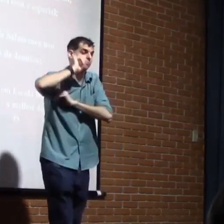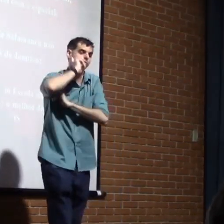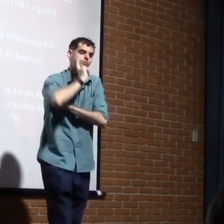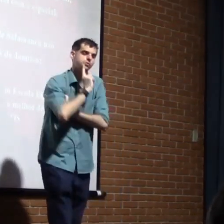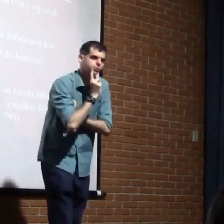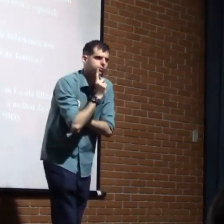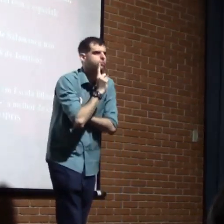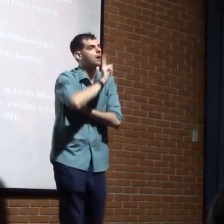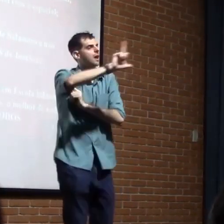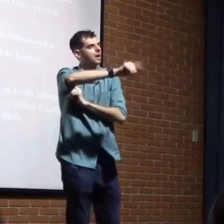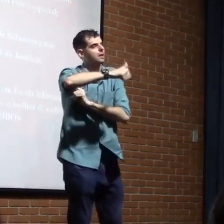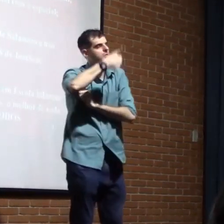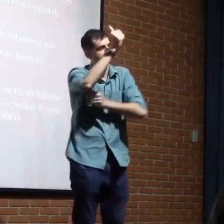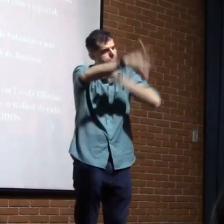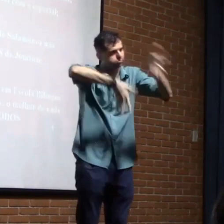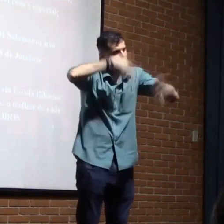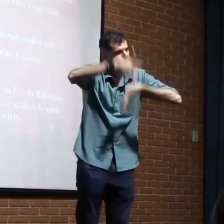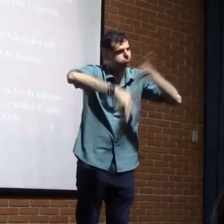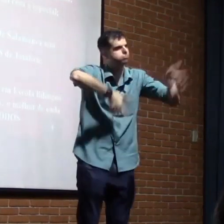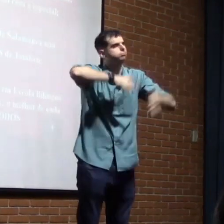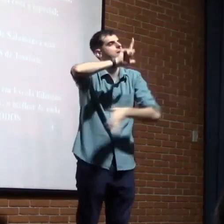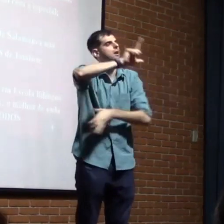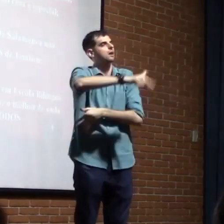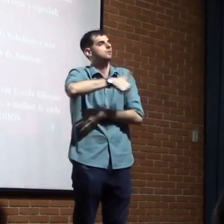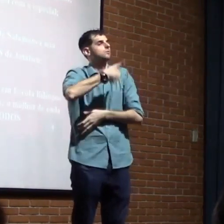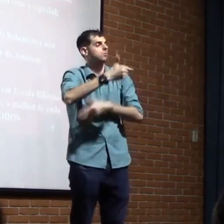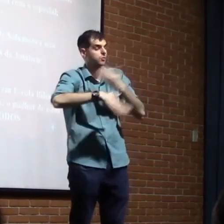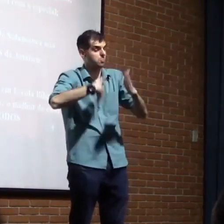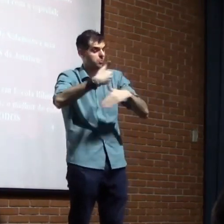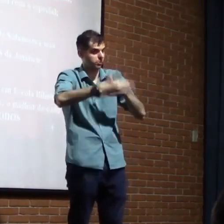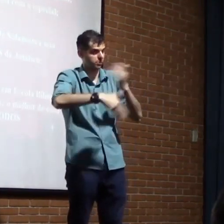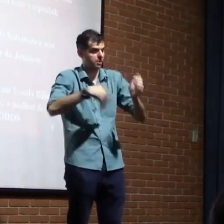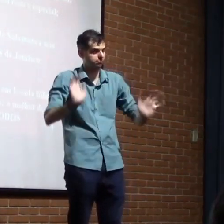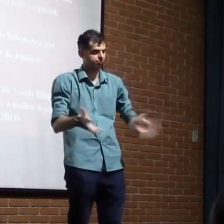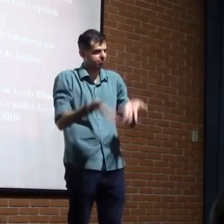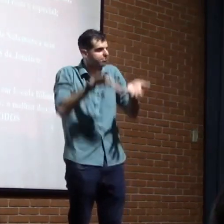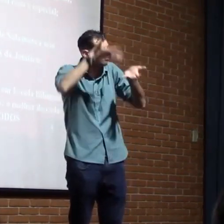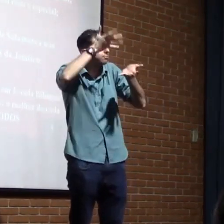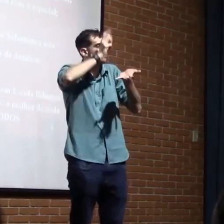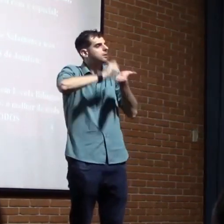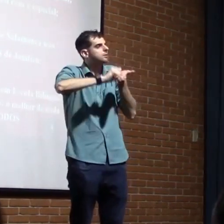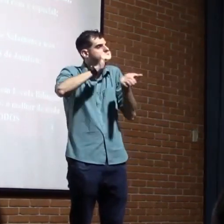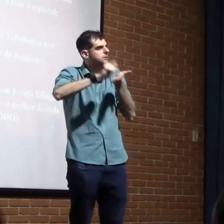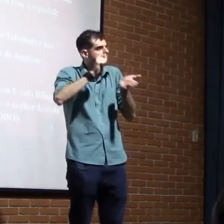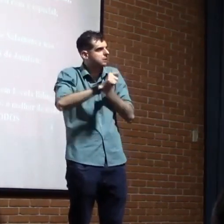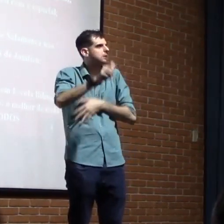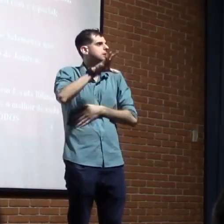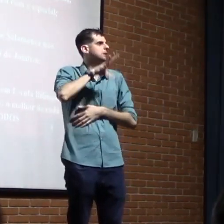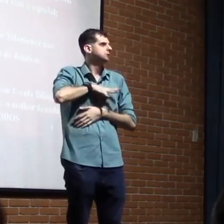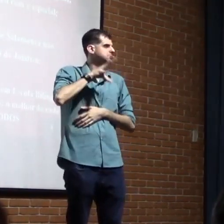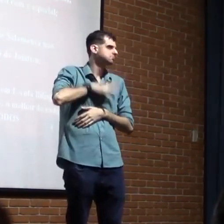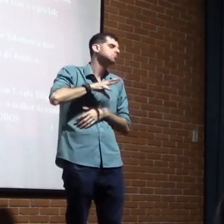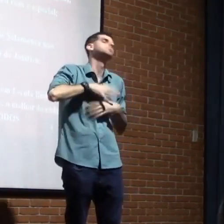escola bilíngue para a comunidade surda, para o sujeito surdo. Por quê? Porque ele consegue realmente estimular a própria